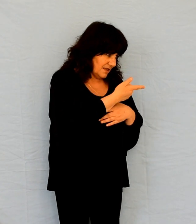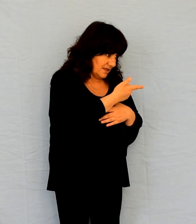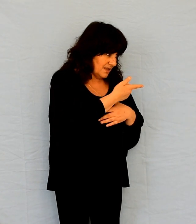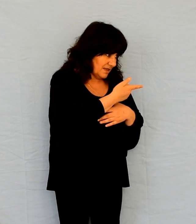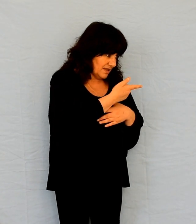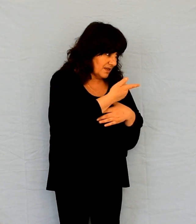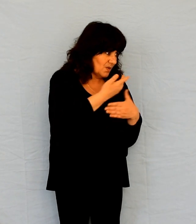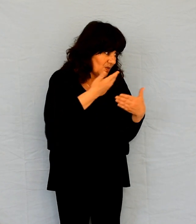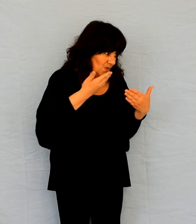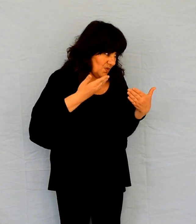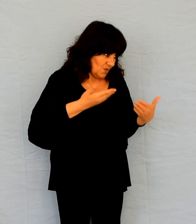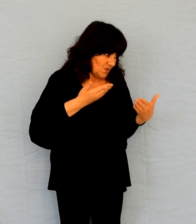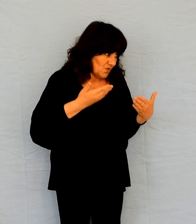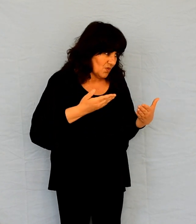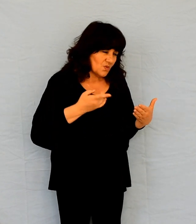le paradis. »